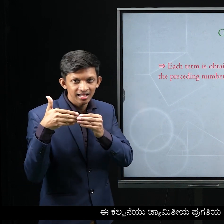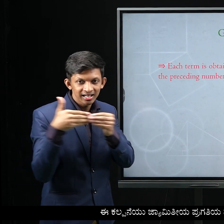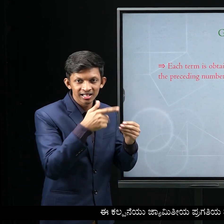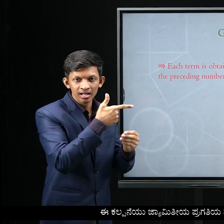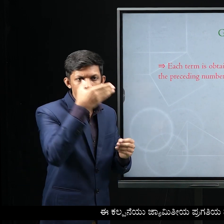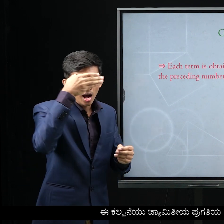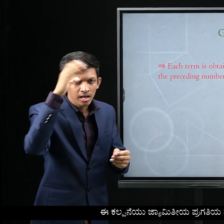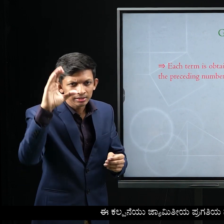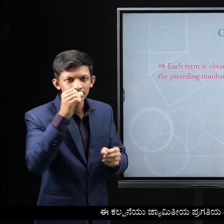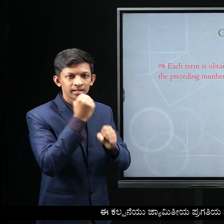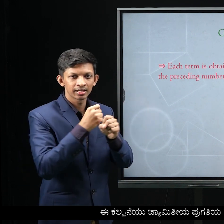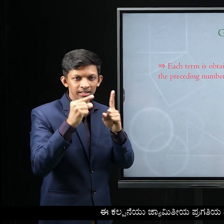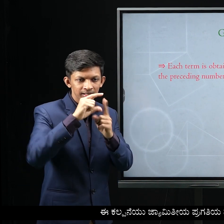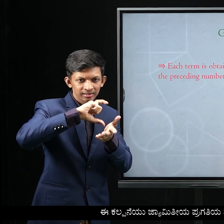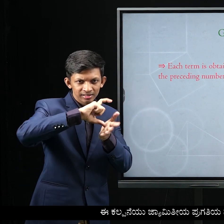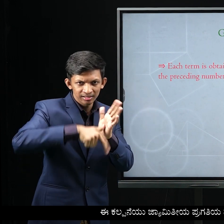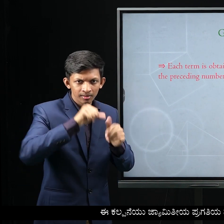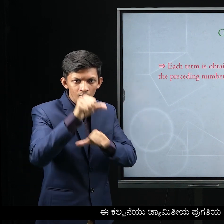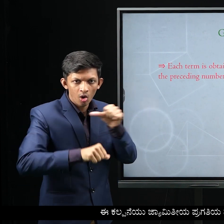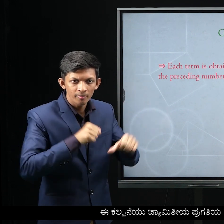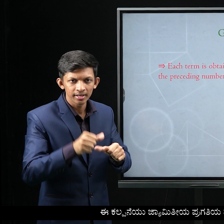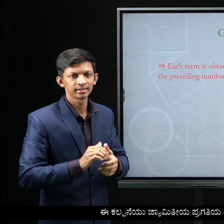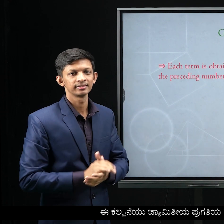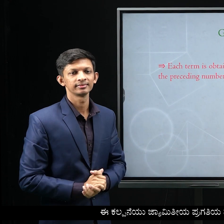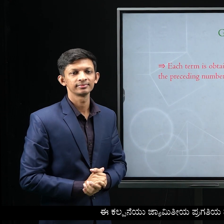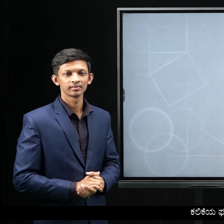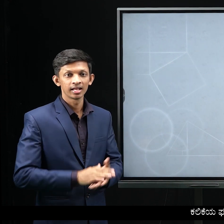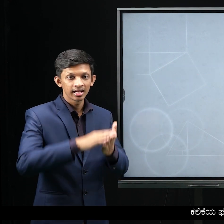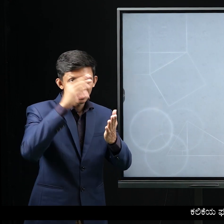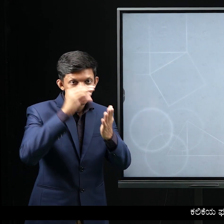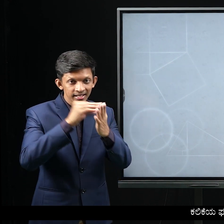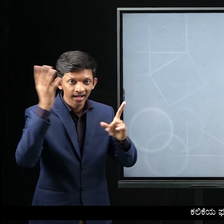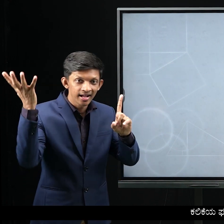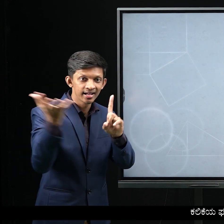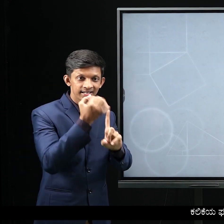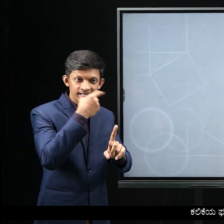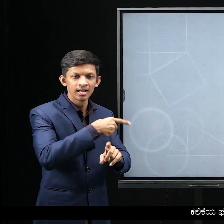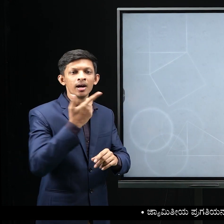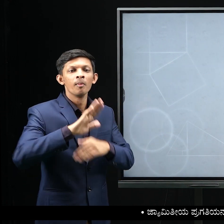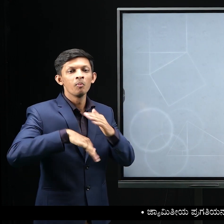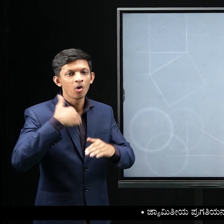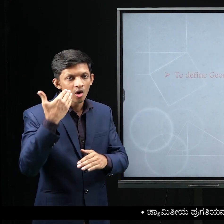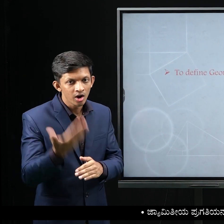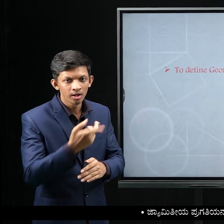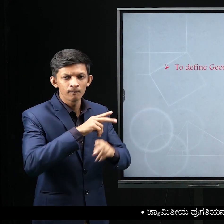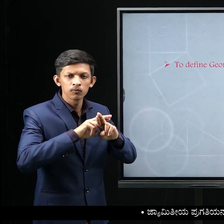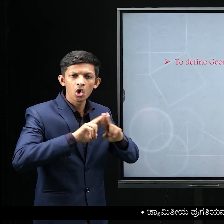ಜ್ಯಾಮಿತೀಯ ಪ್ರಗತಿಯ ಪರಿಕಲ್ಪನೆಗೆ ನಮ್ಮನ್ನು ಕರೆದೊಯ್ಯುತ್ತದೆ. ಕಲಿಕೆಯ ಫಲಿತಾಂಶಗಳು. ಜ್ಯಾಮಿತೀಯ ಪ್ರಗತಿಯನ್ನು